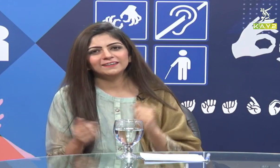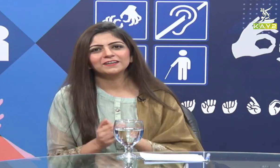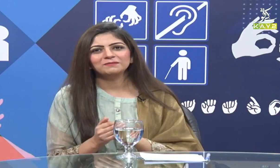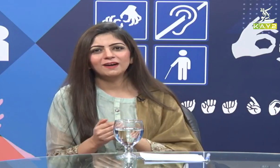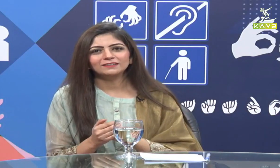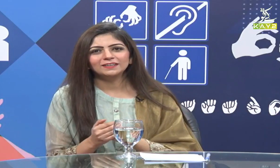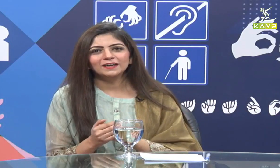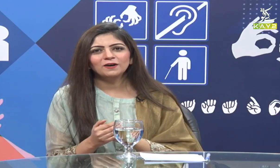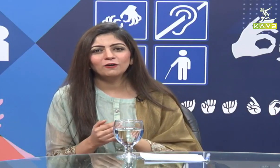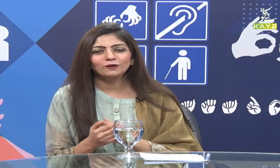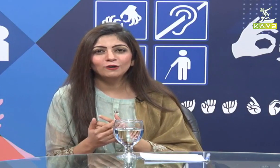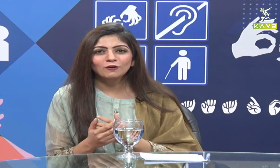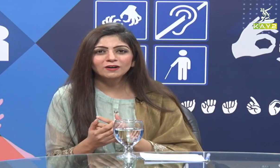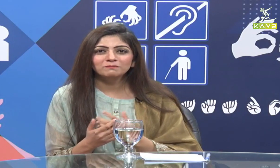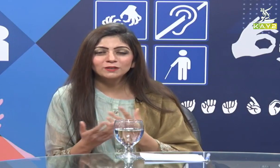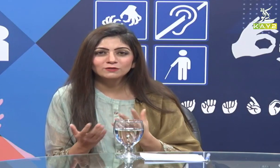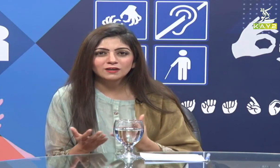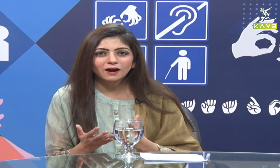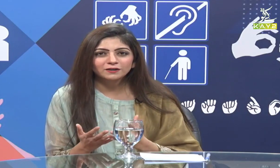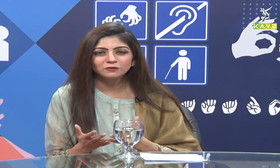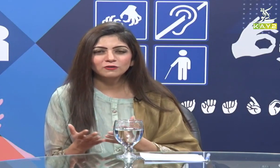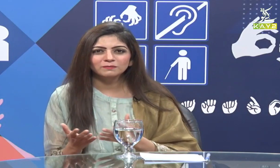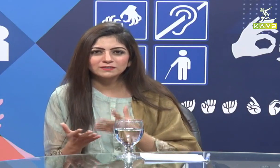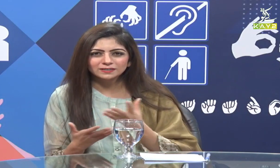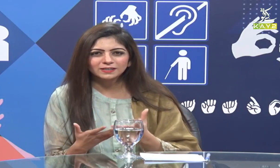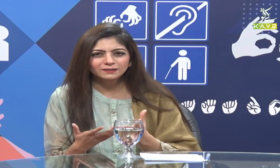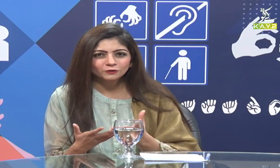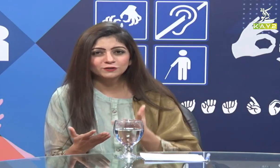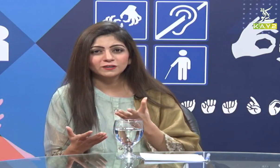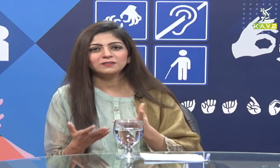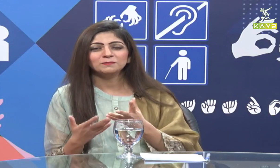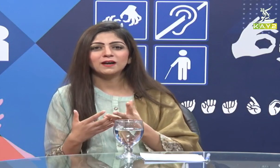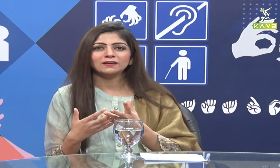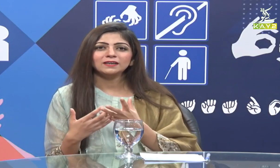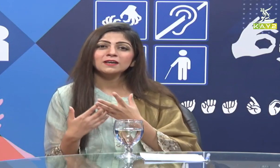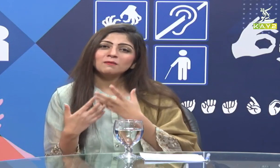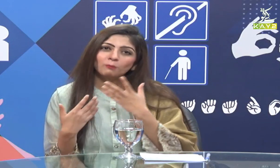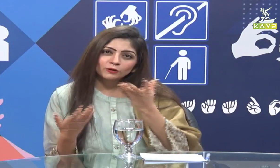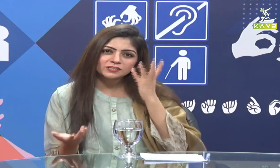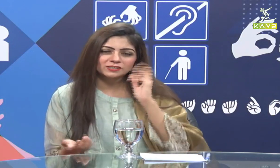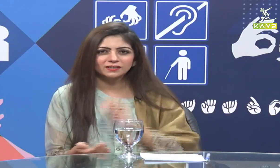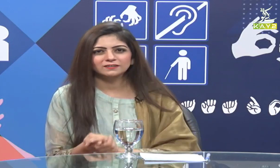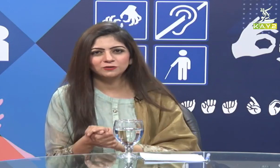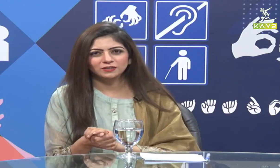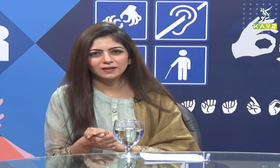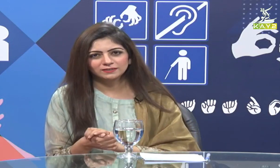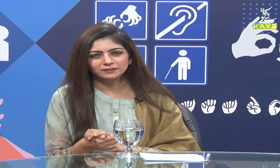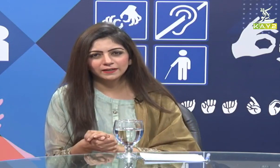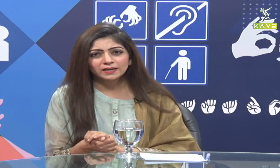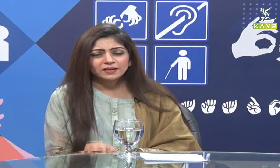कैटेगरी में आती हैं और लोग अपनी उस आर्ट को अपनी स्किल और स्ट्रेंथ बना के बहुत अच्छे तरीके से यूटिलाइज़ करते हैं।